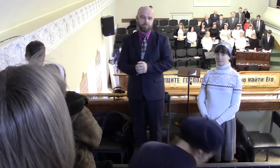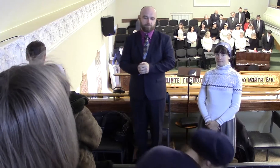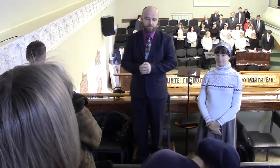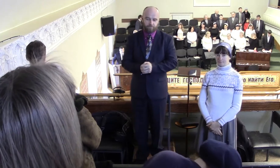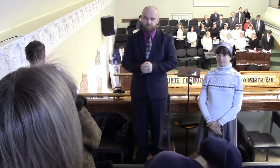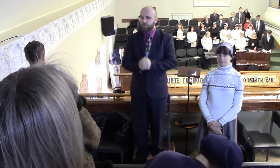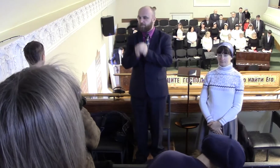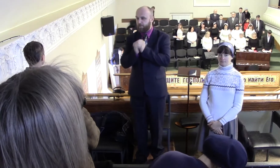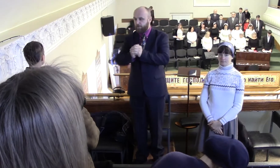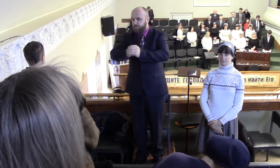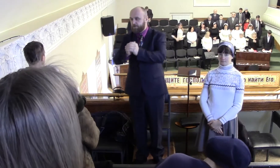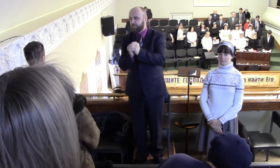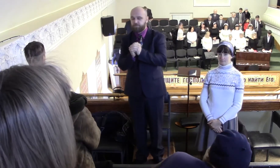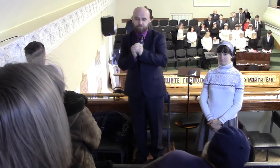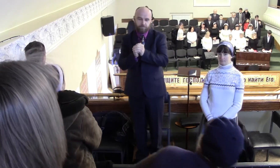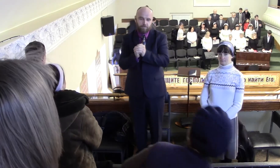сестры, мы помолимся.